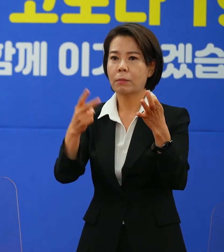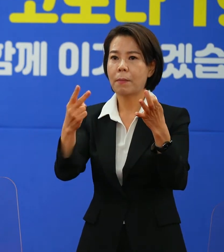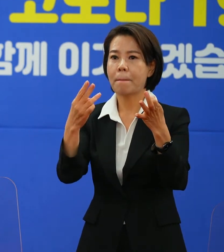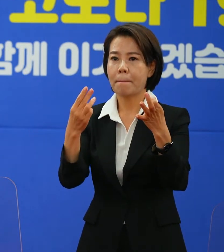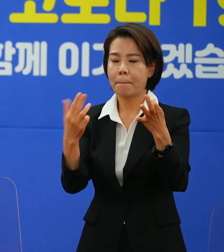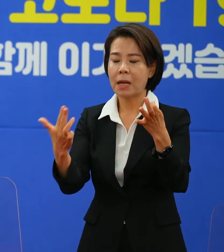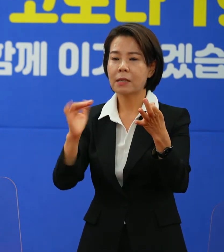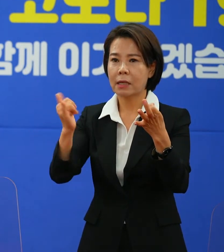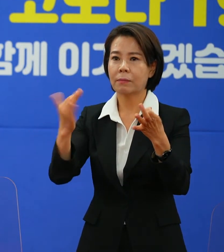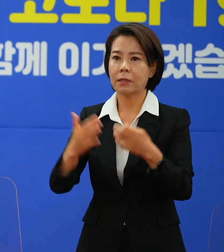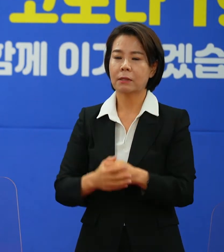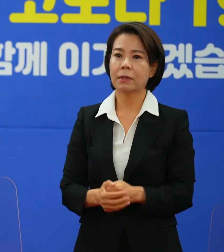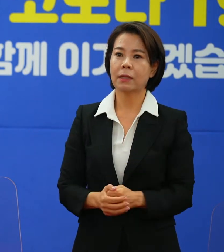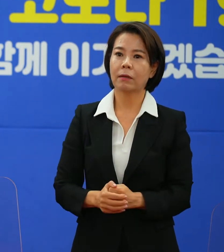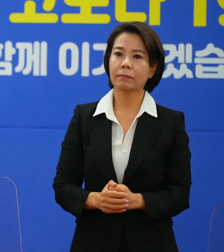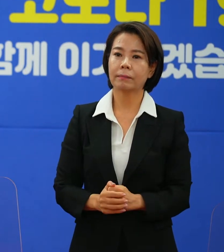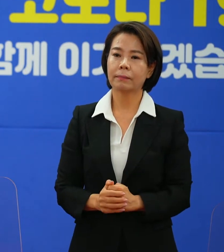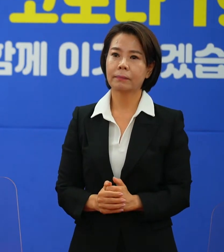14.28명입니다.